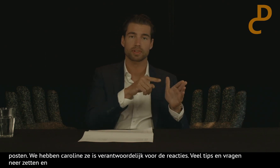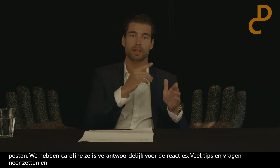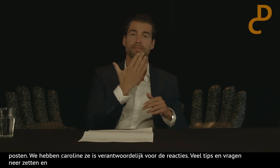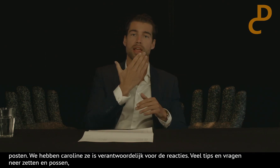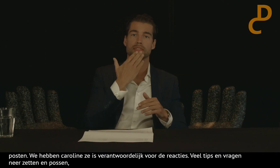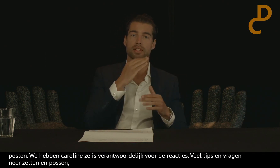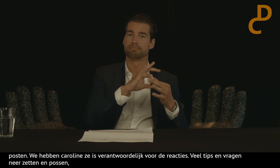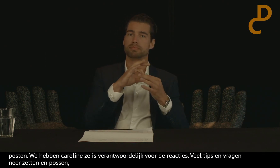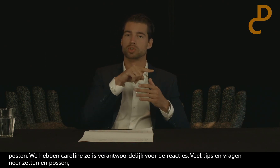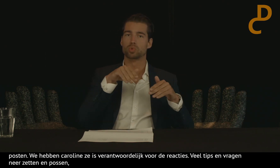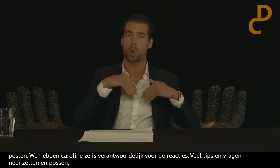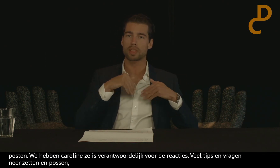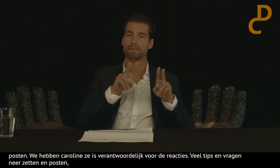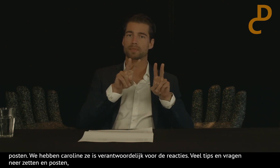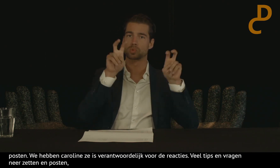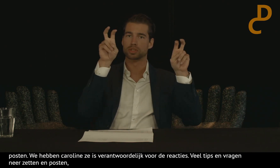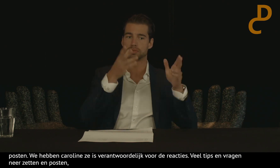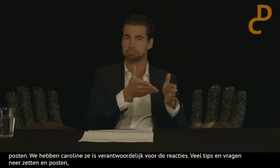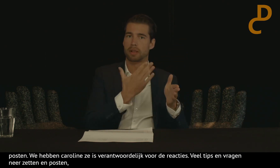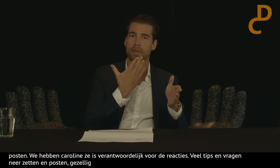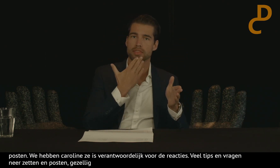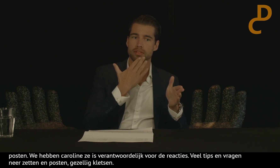En we hebben de vragen die te maken hebben met coronavirus.